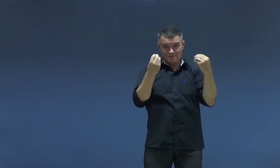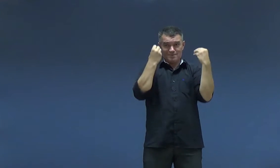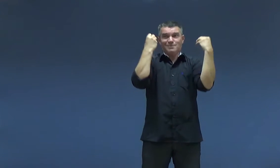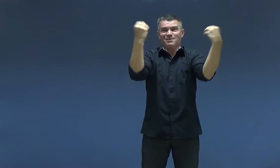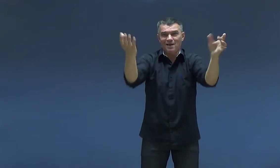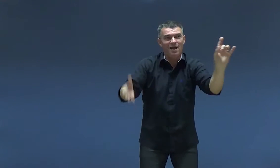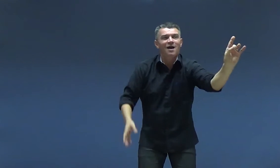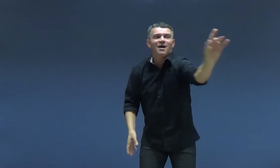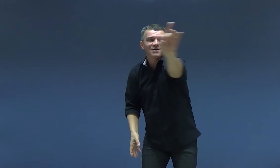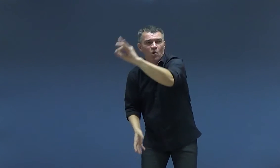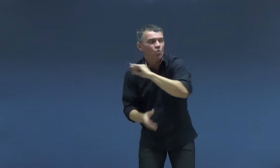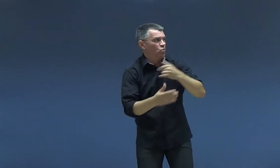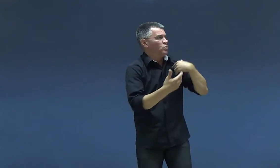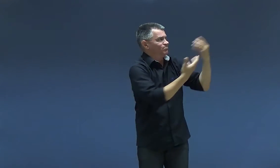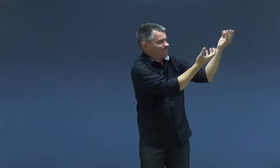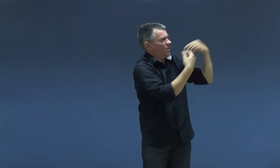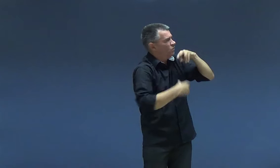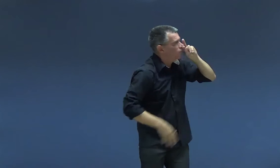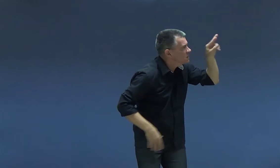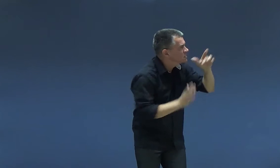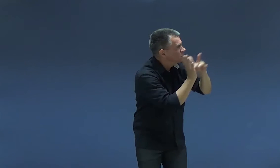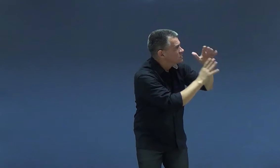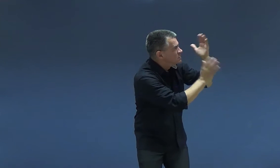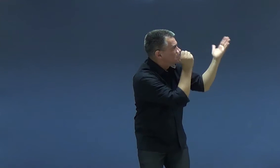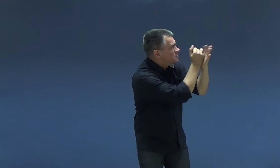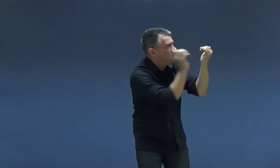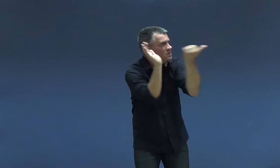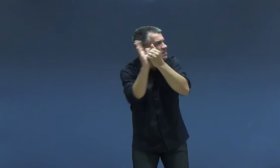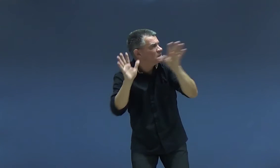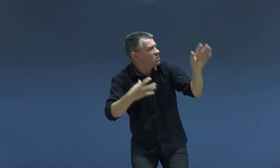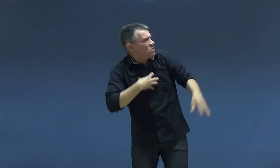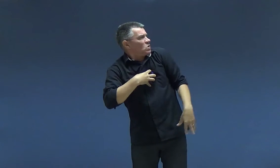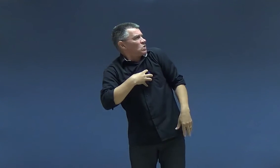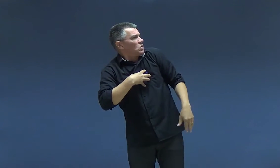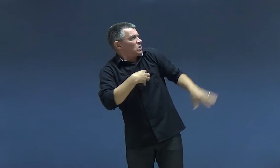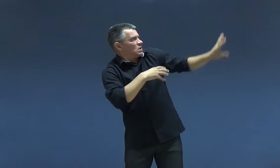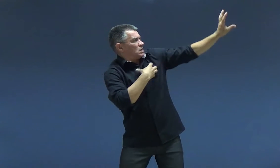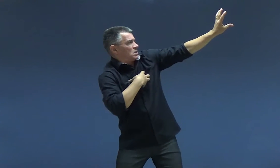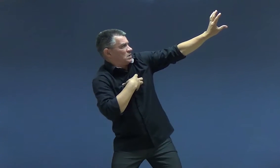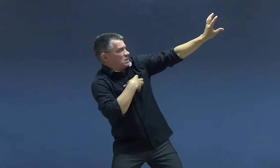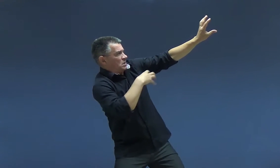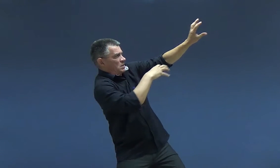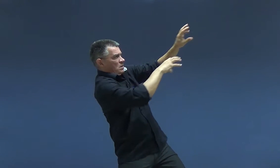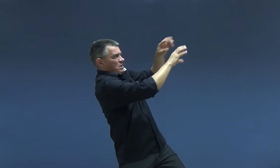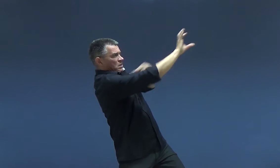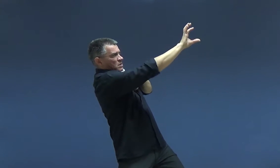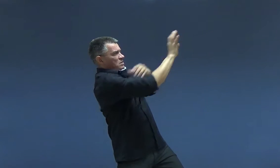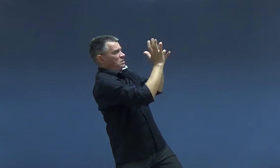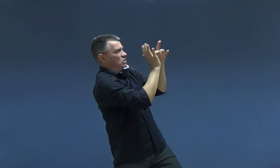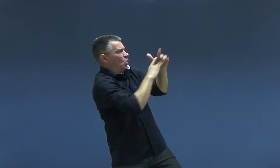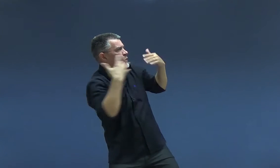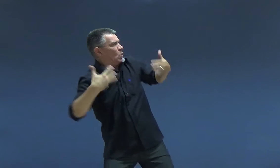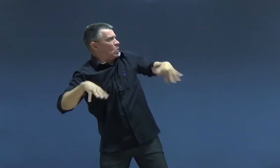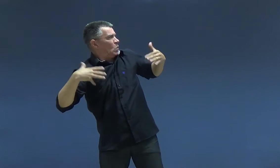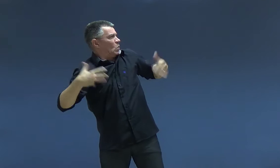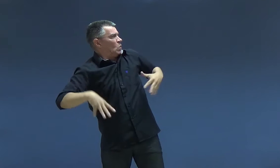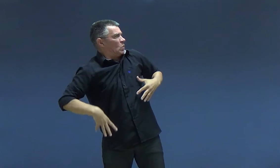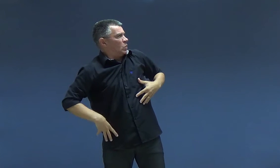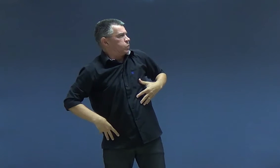né? Mas Deus deu para cada um isso. Nossa, Deus morreu na cruz por mim. Deixa eu tentar sentir o que ele sentiu.